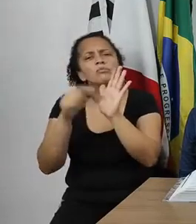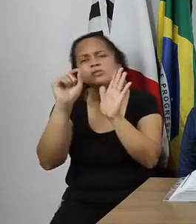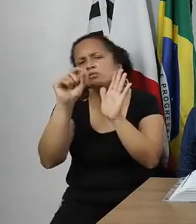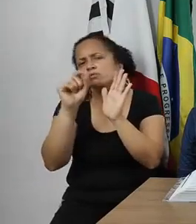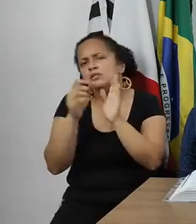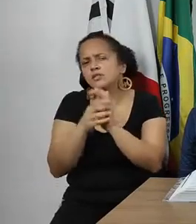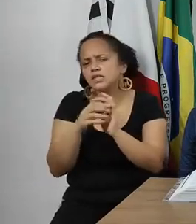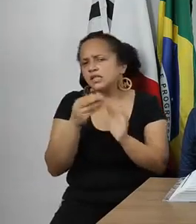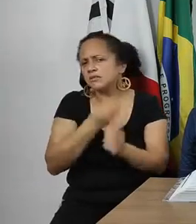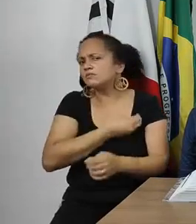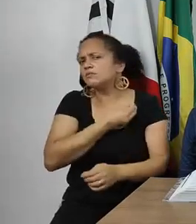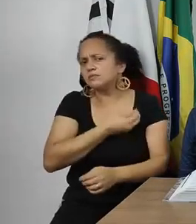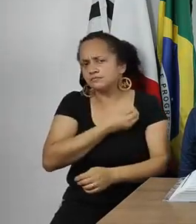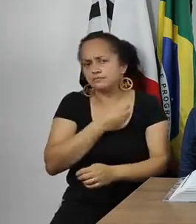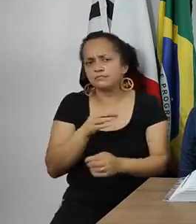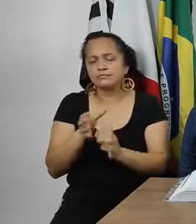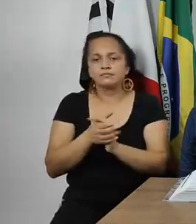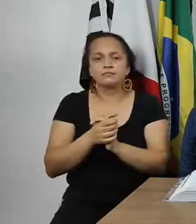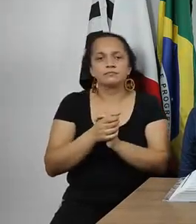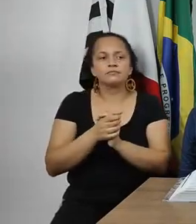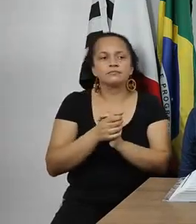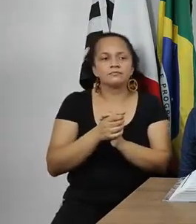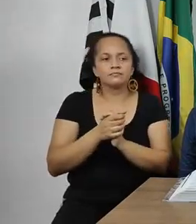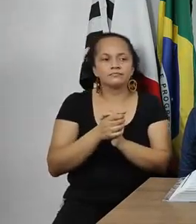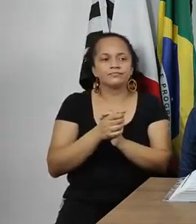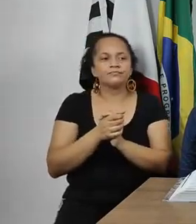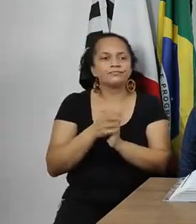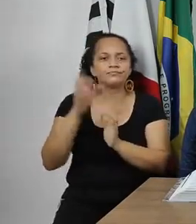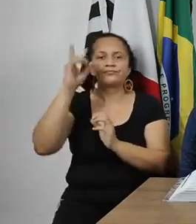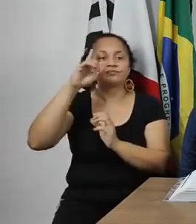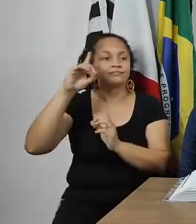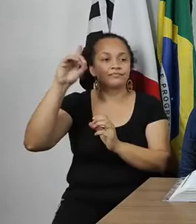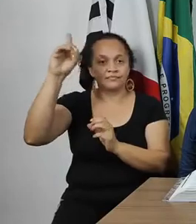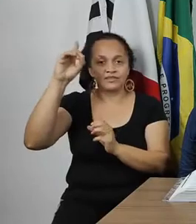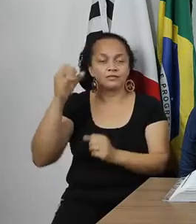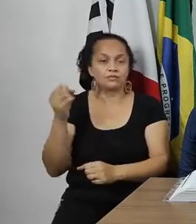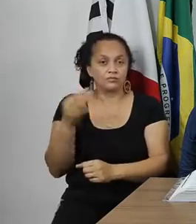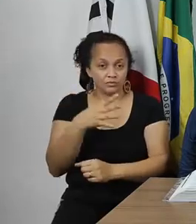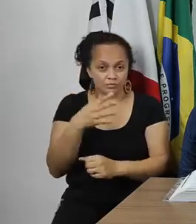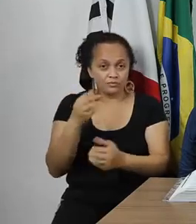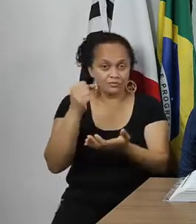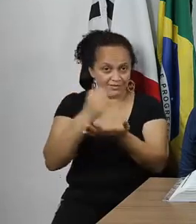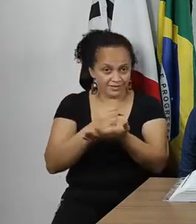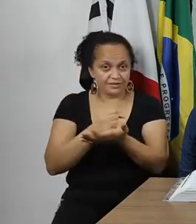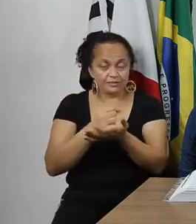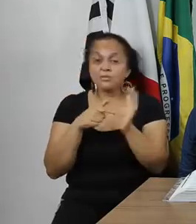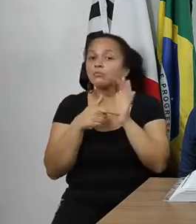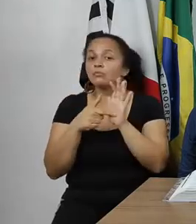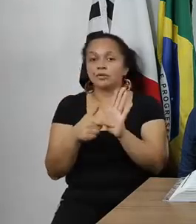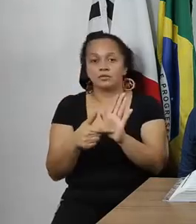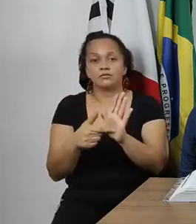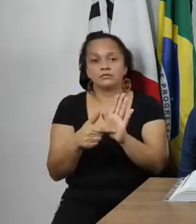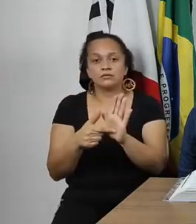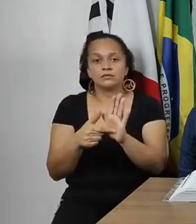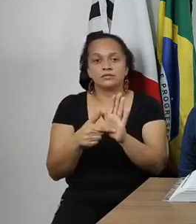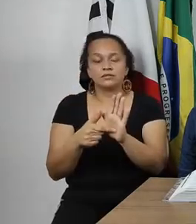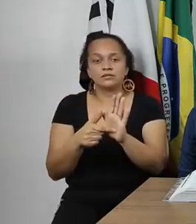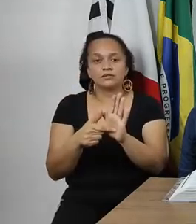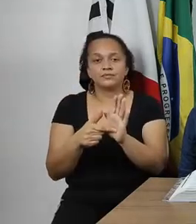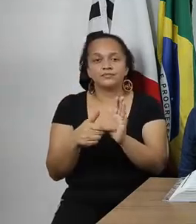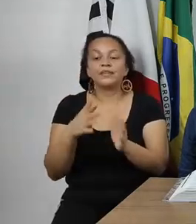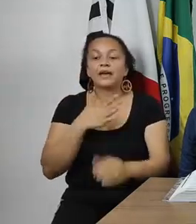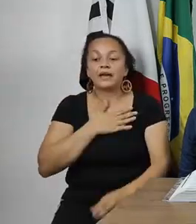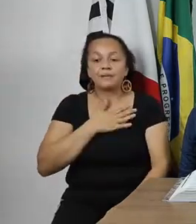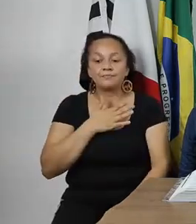situação que eu estou vivendo. E Deus, no Novo Testamento, ele fala: a mim pertence